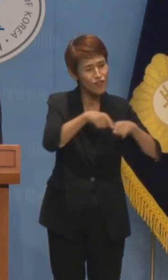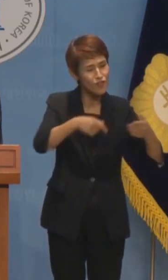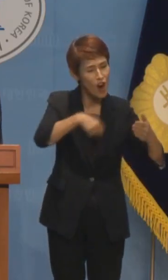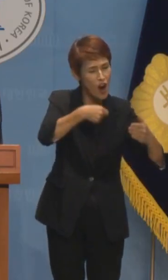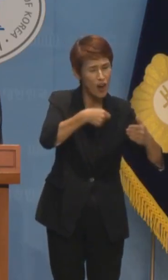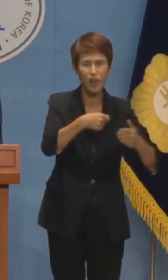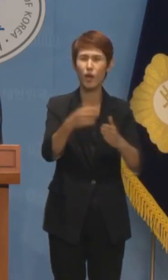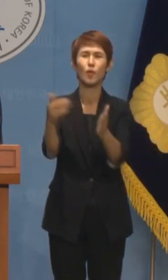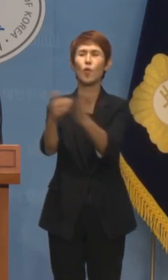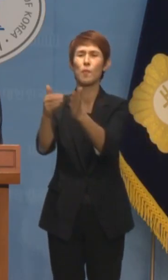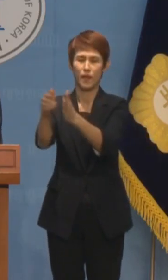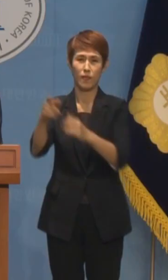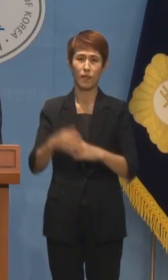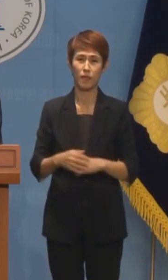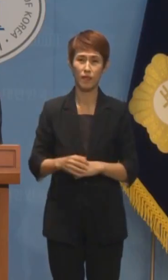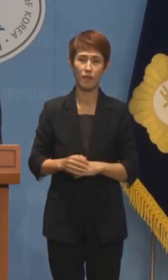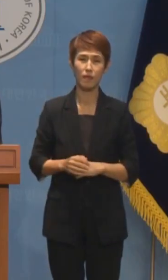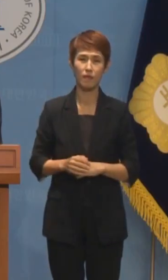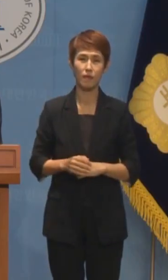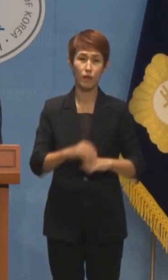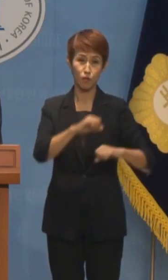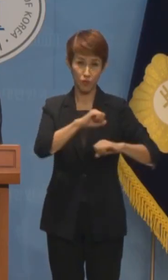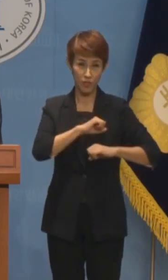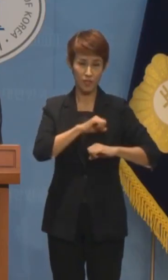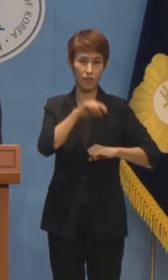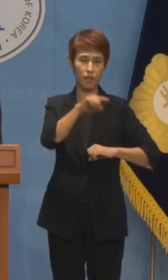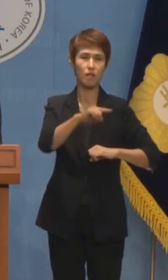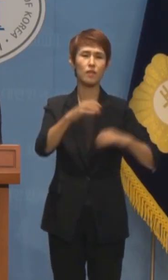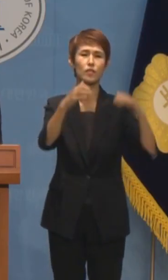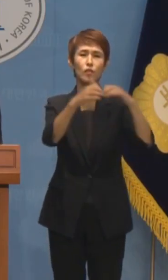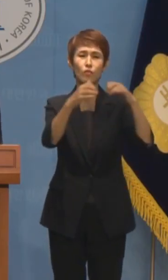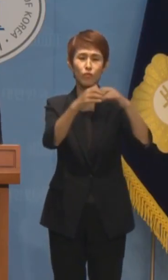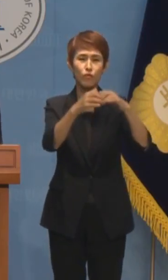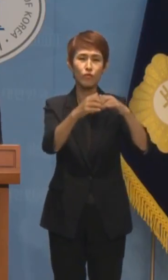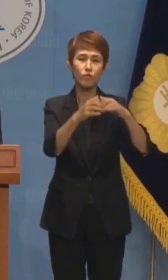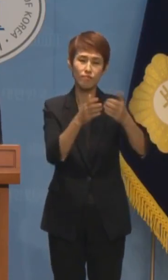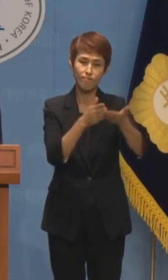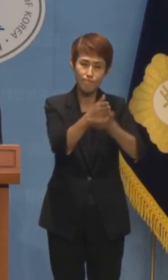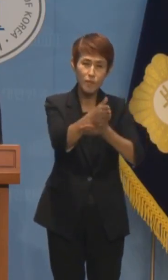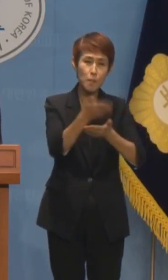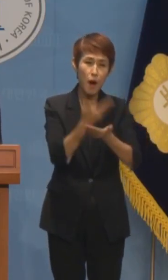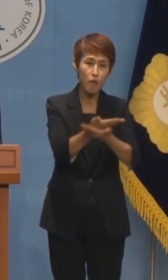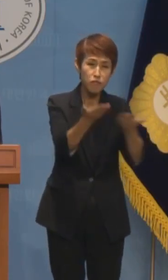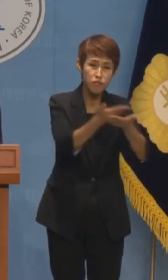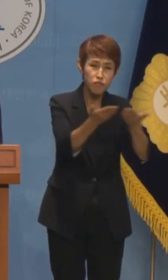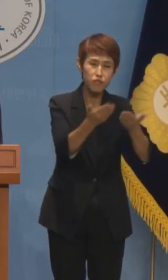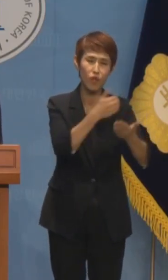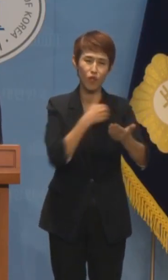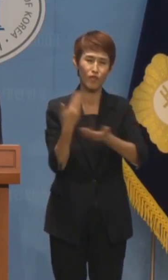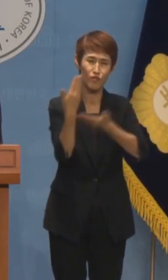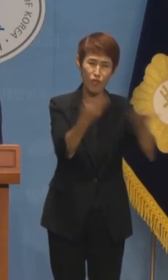군인들에게 전투 식량과 통조림 넉넉하게 지급하라는 그 멍청한 소리도 이제 그만하십시오.